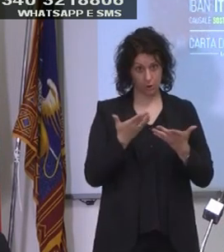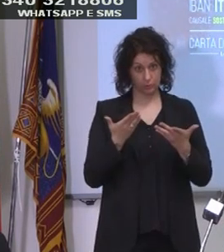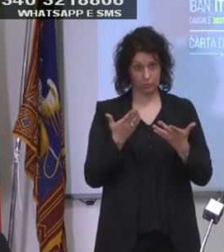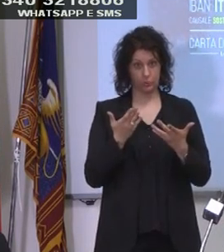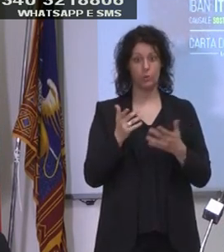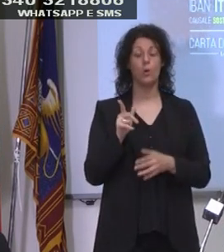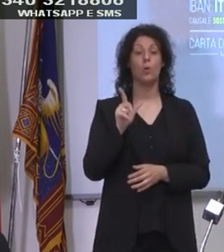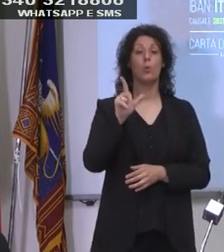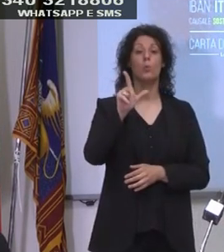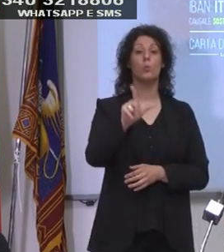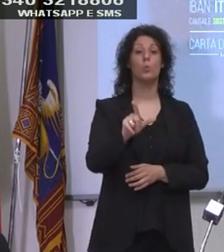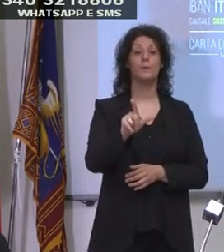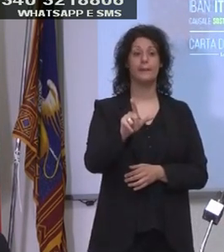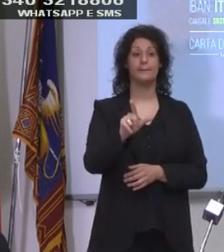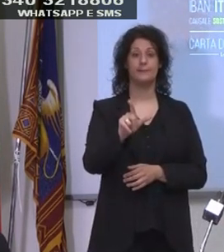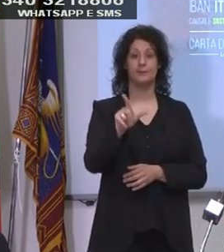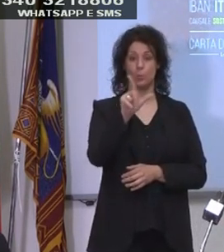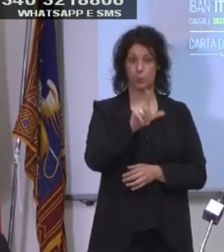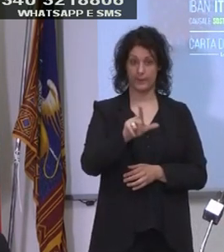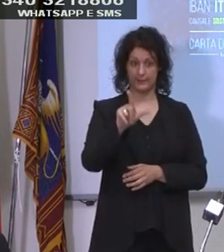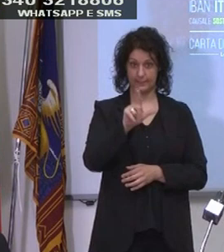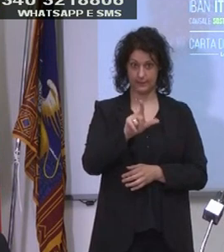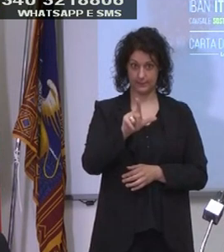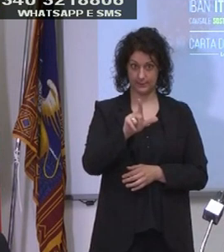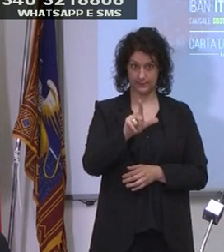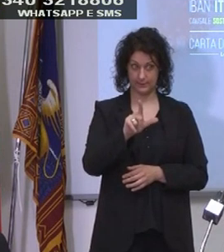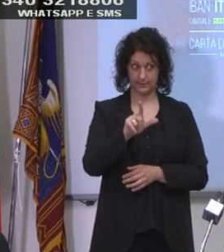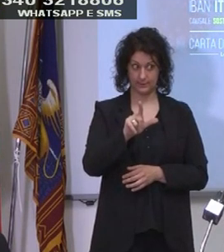chi ci sta seguendo fuori da questa sala, dal lunedì,